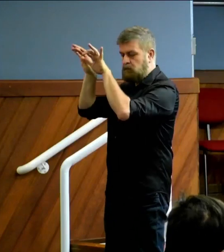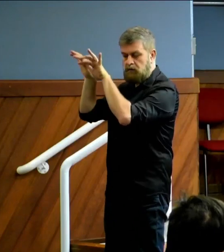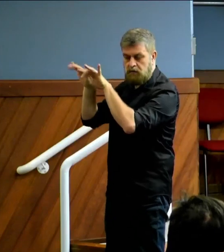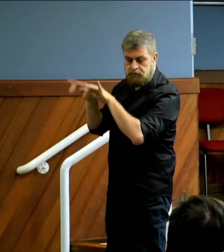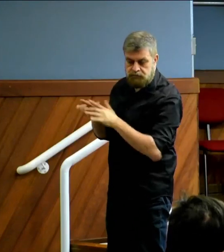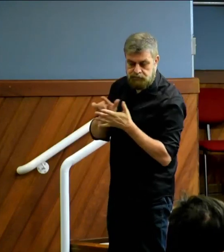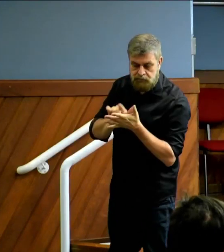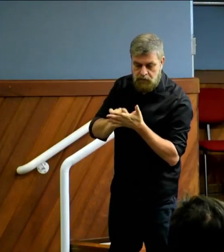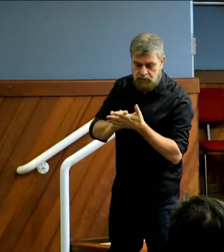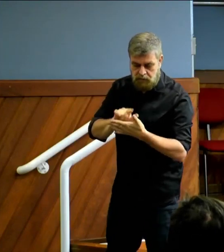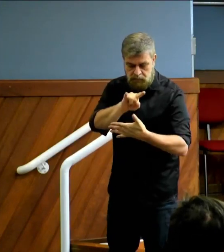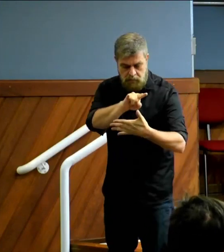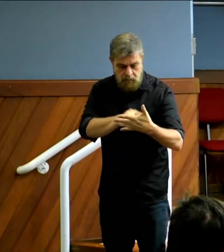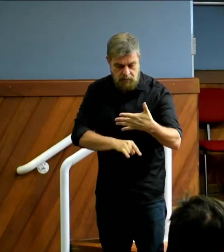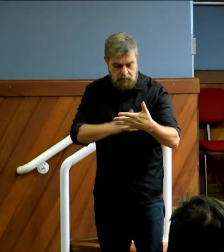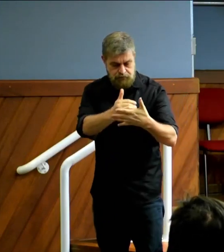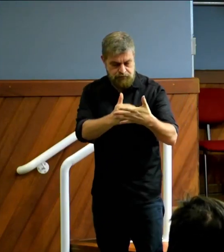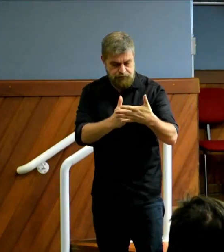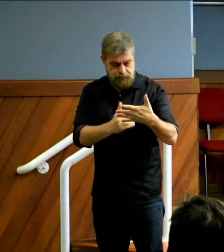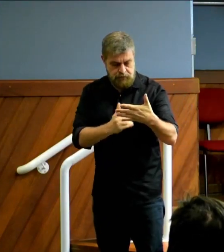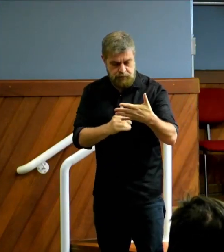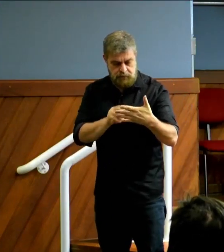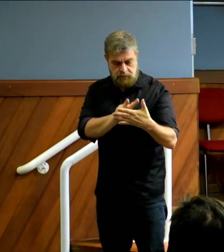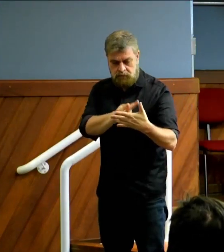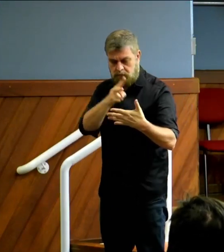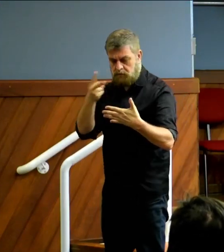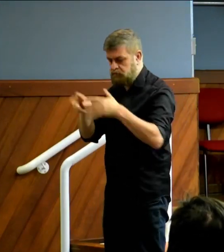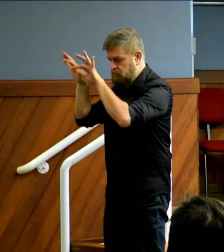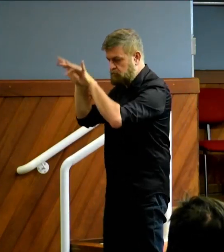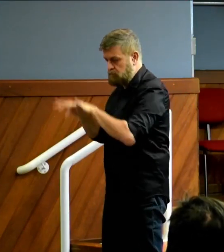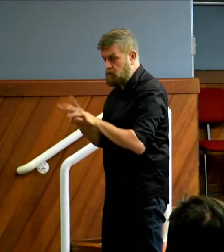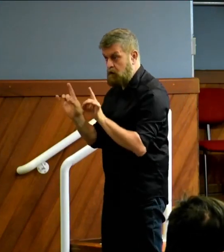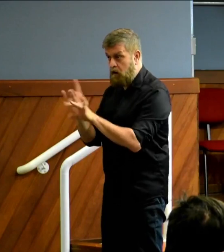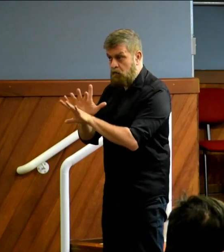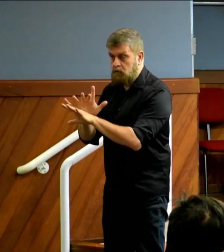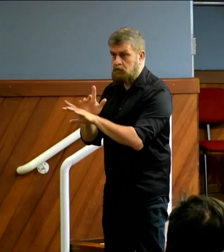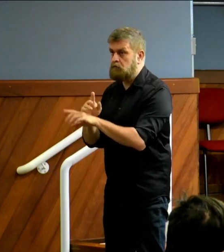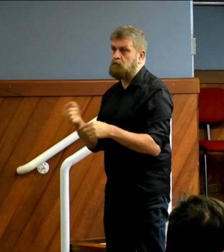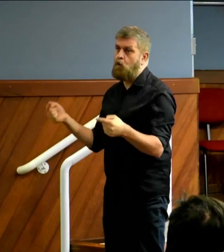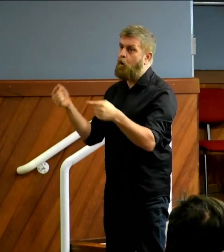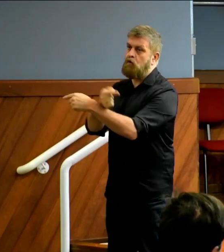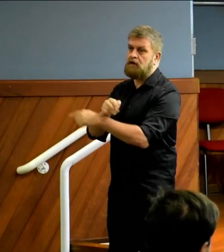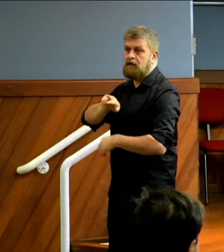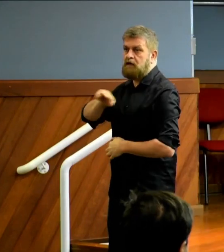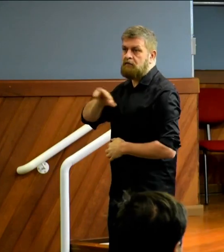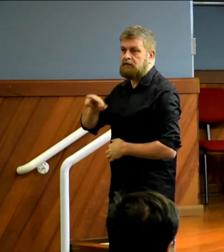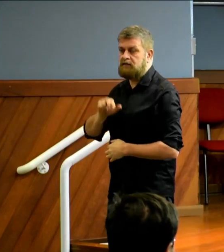o papel ou qualquer outro suporte, colocar em um equipamento e pronto, isso é digitalização, pelo contrário. Isso é